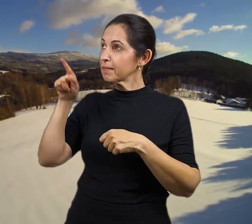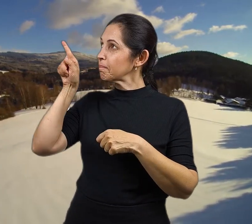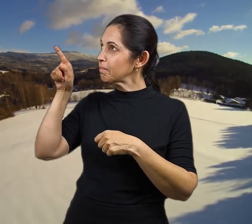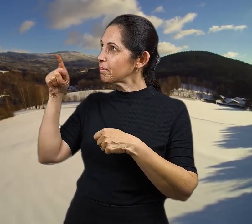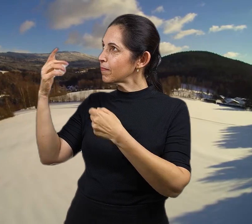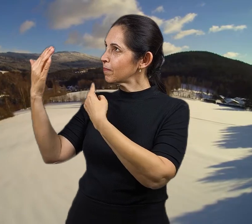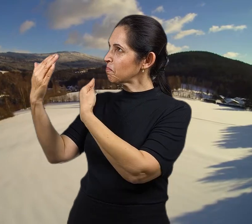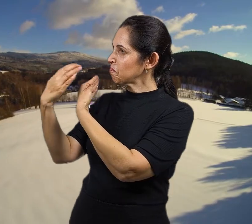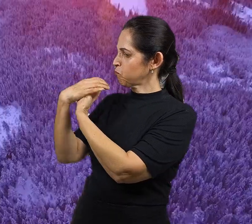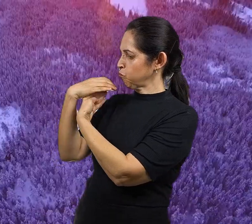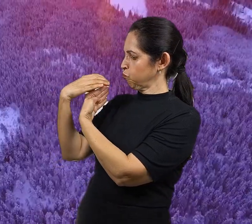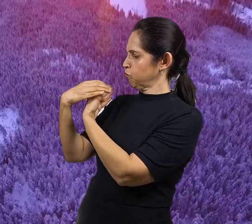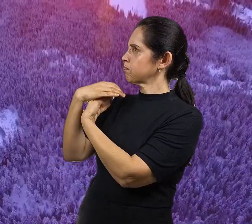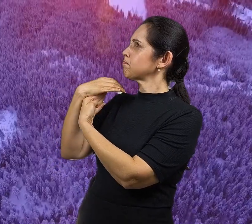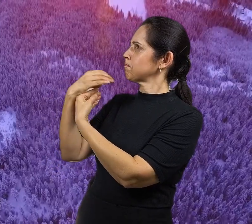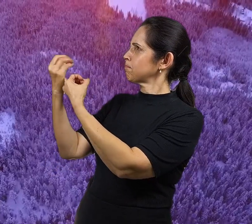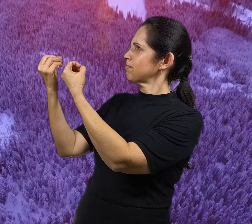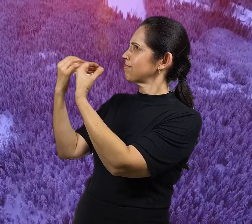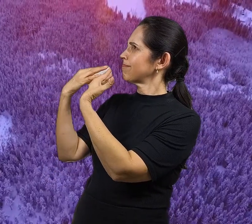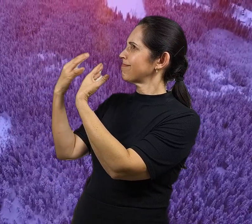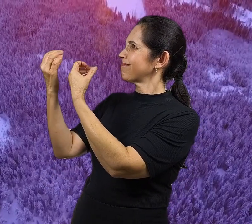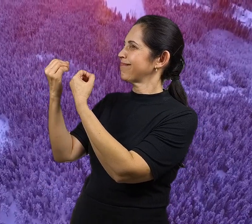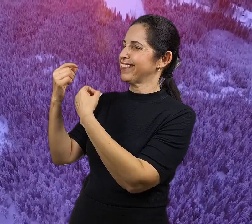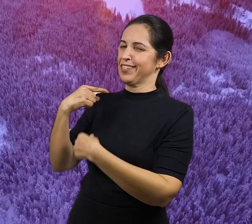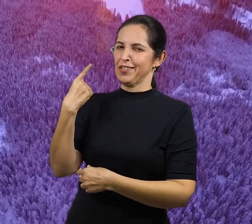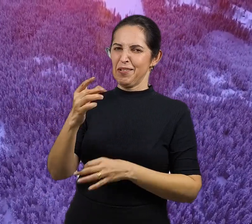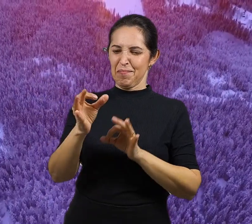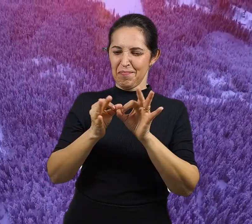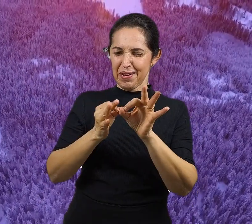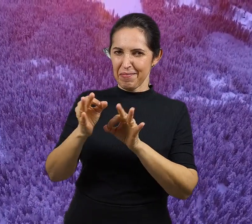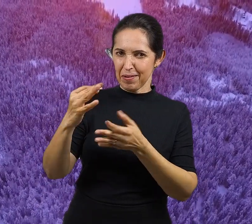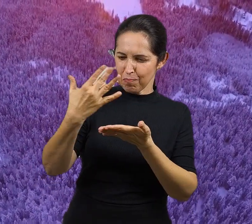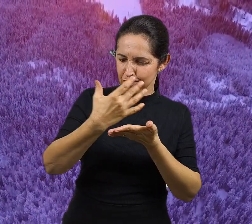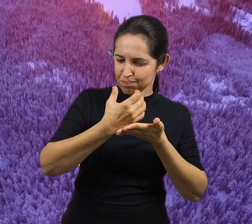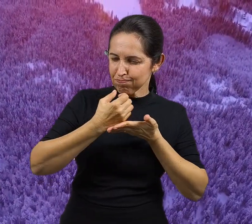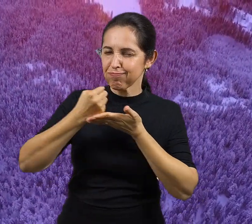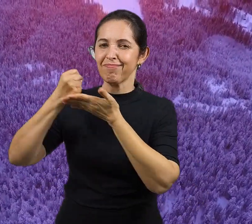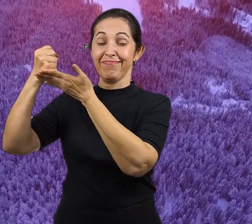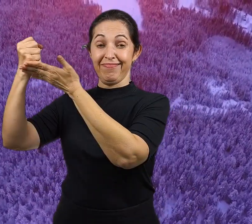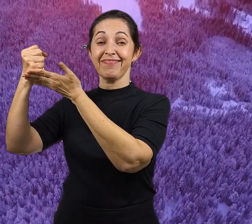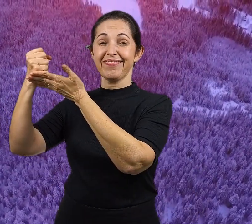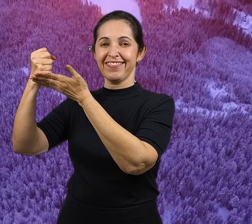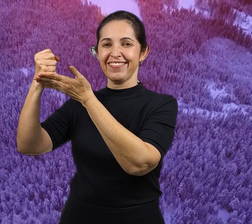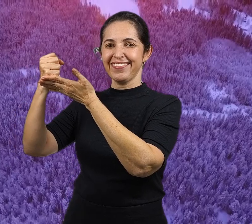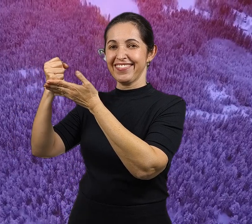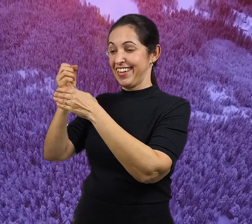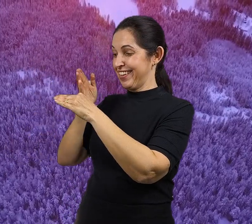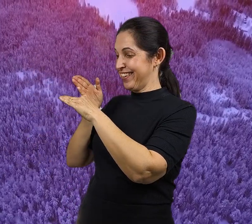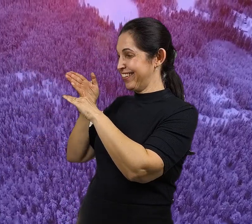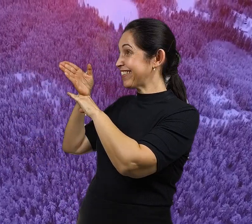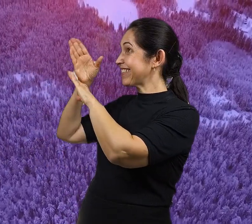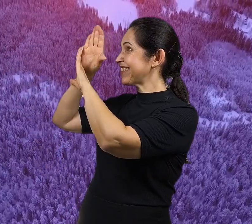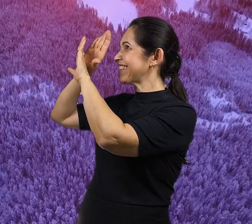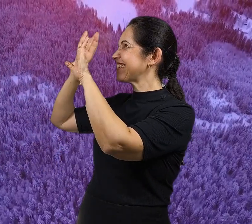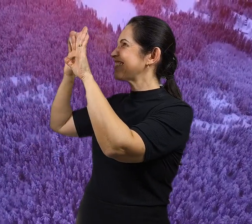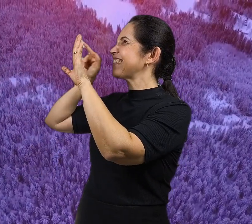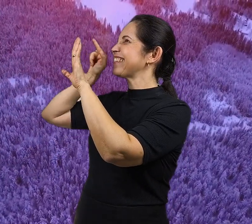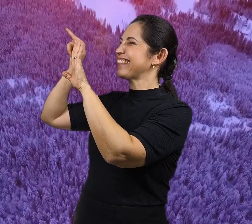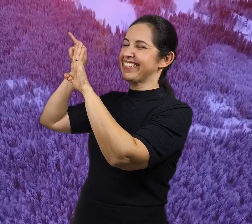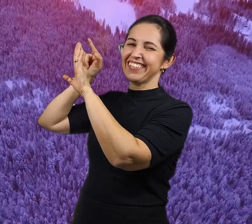vida eterna. A terra que passais a possuir nem isso. E nós já começamos a vivê-la dessa forma. Claro que no